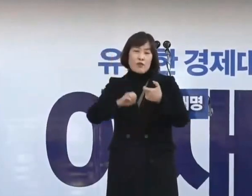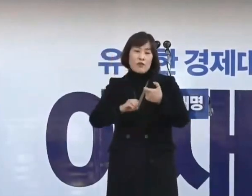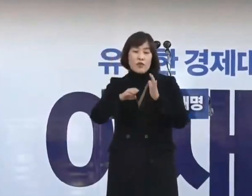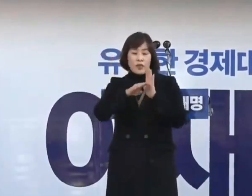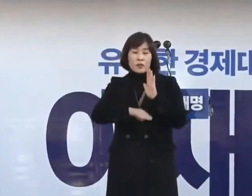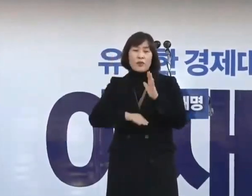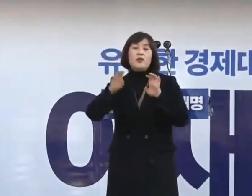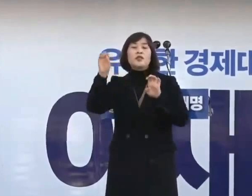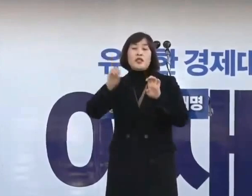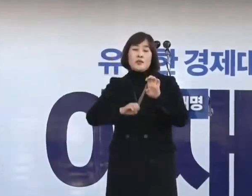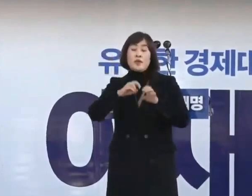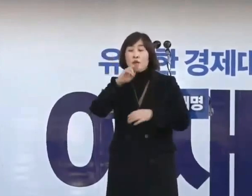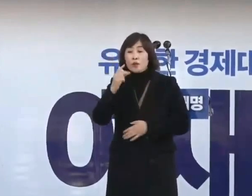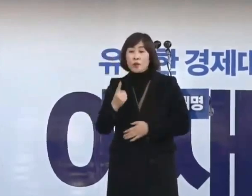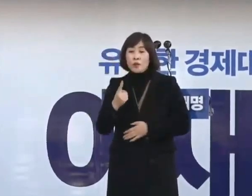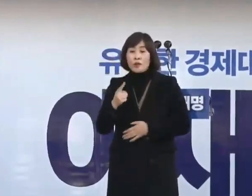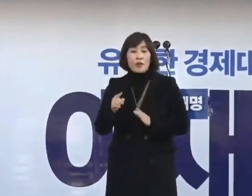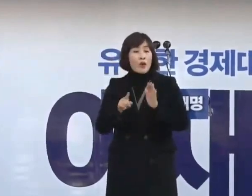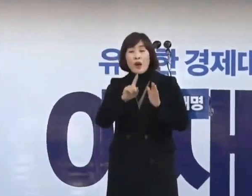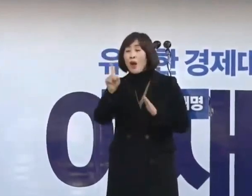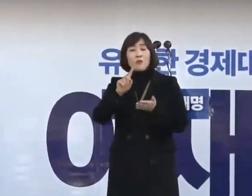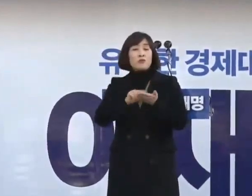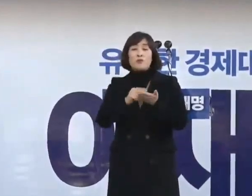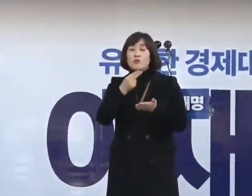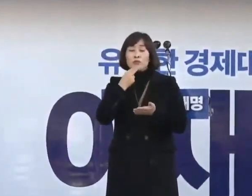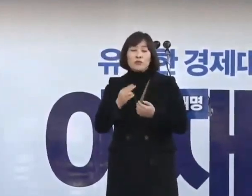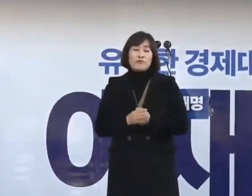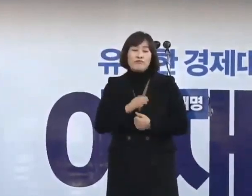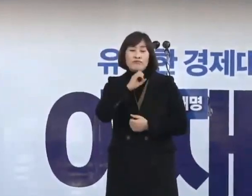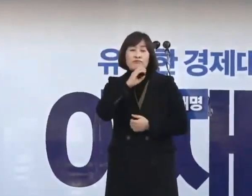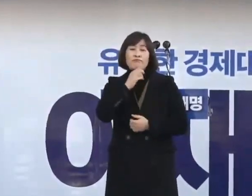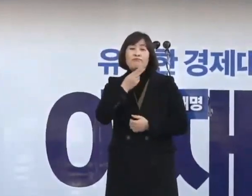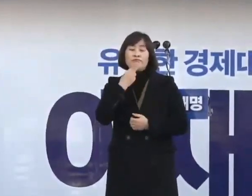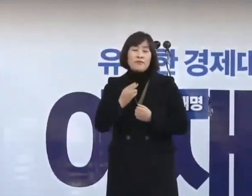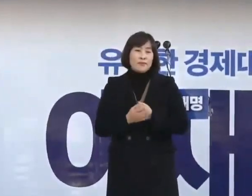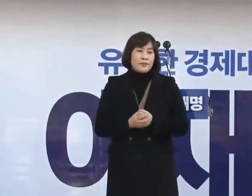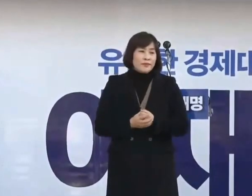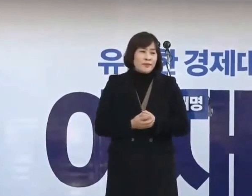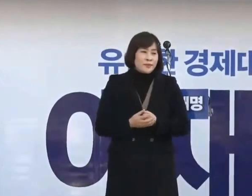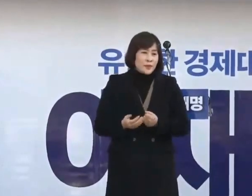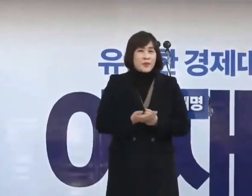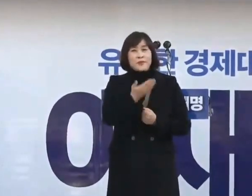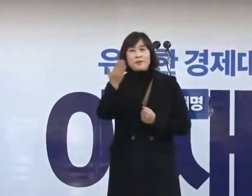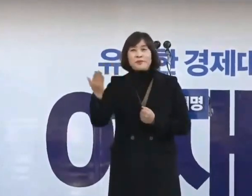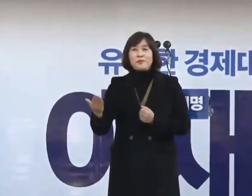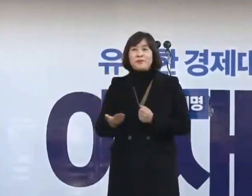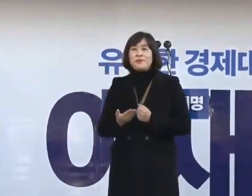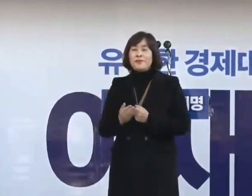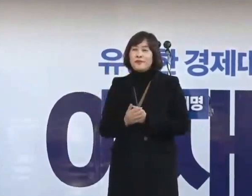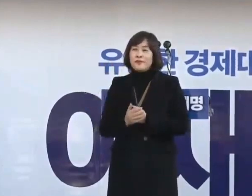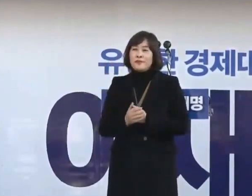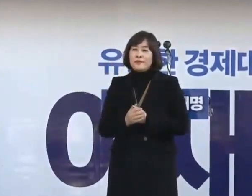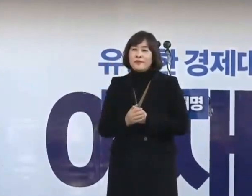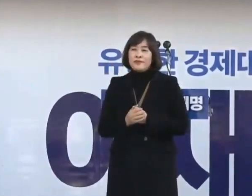60%, 남쪽이 40% 돼도 아무 문제 없었습니다. 여러분,